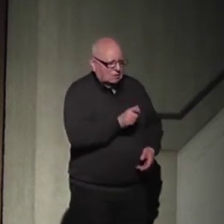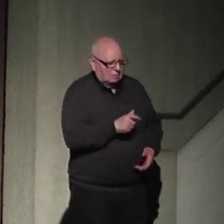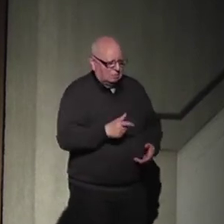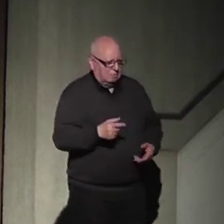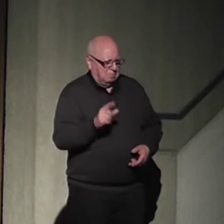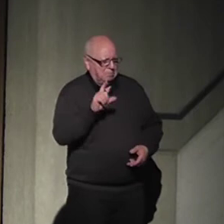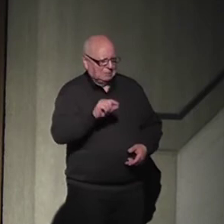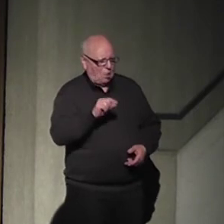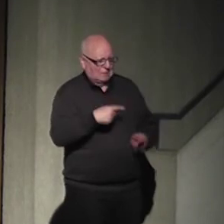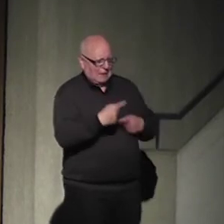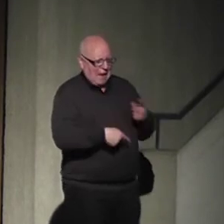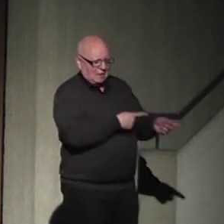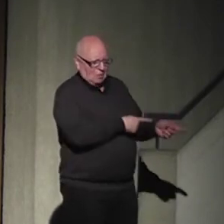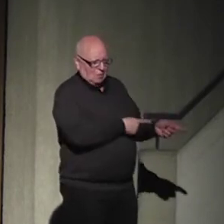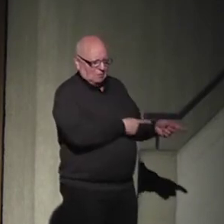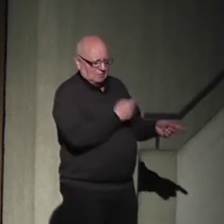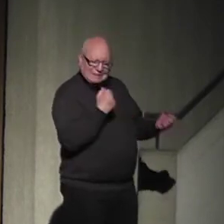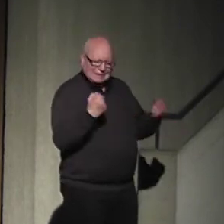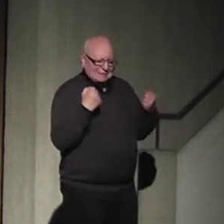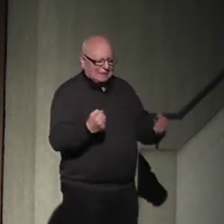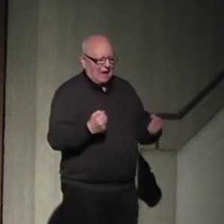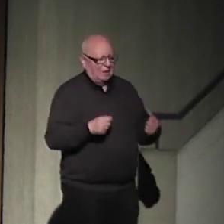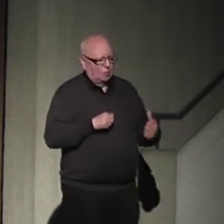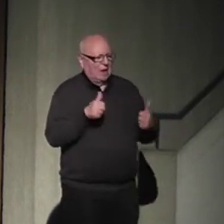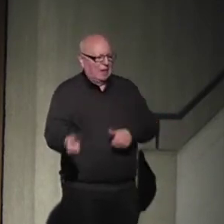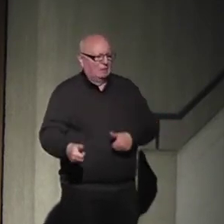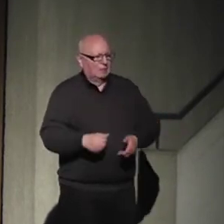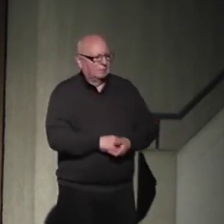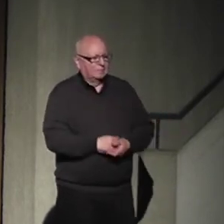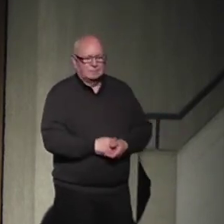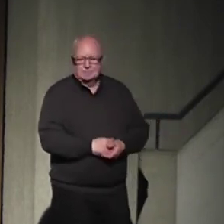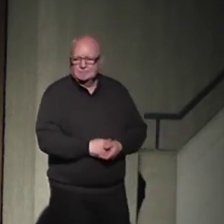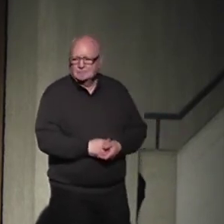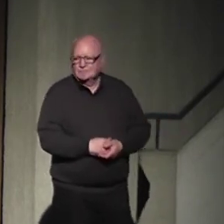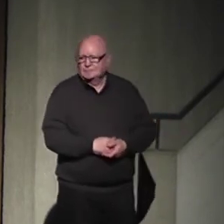Menschen bedeutet diese Regelung eine große Sicherheit und Hilfe.